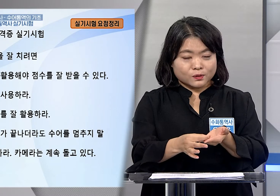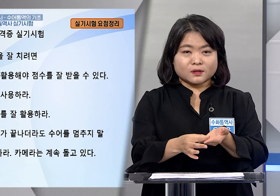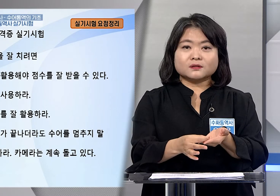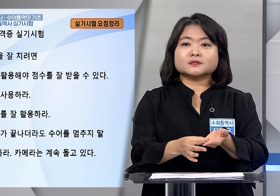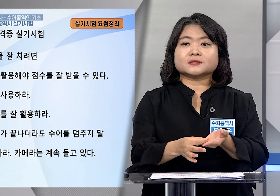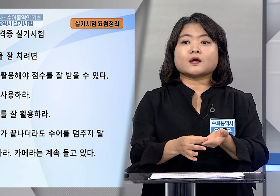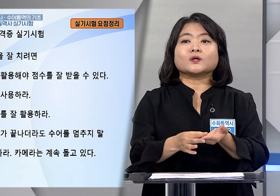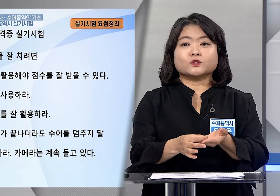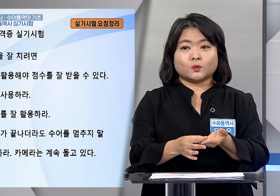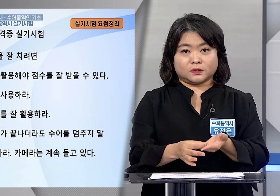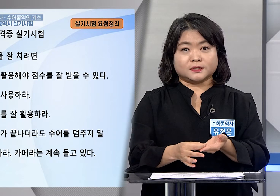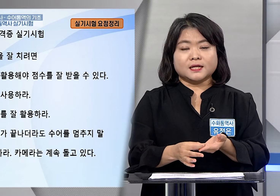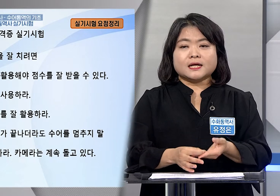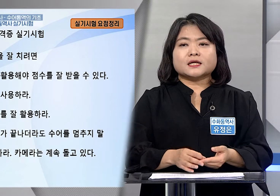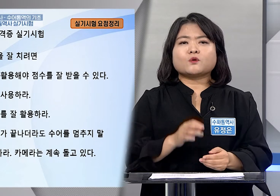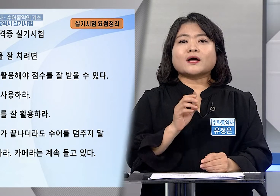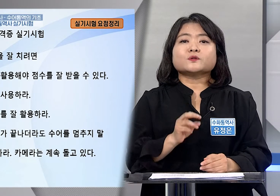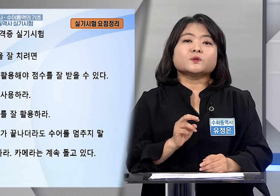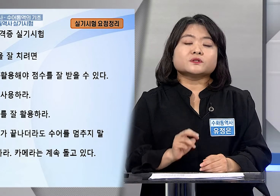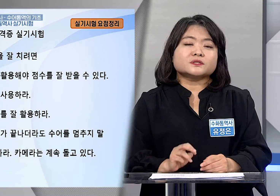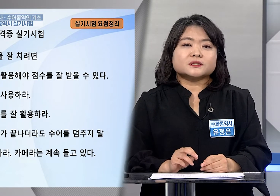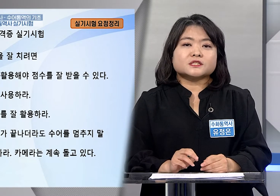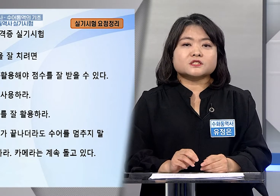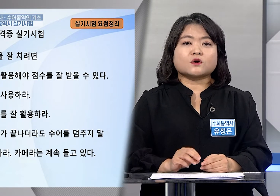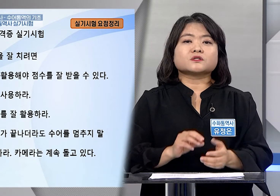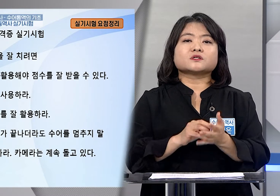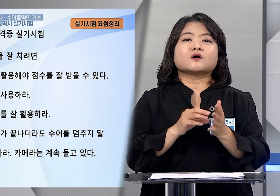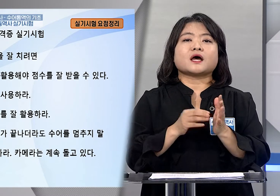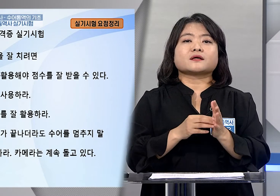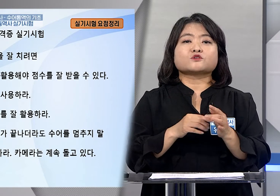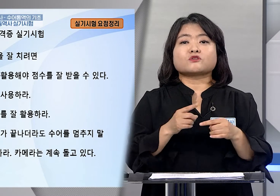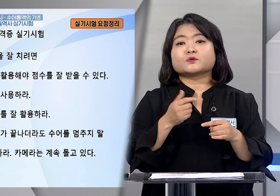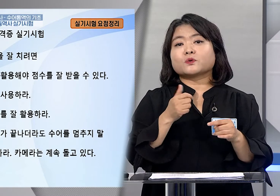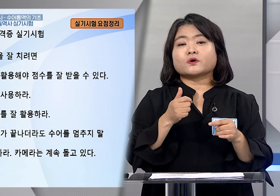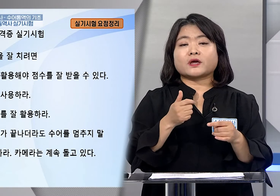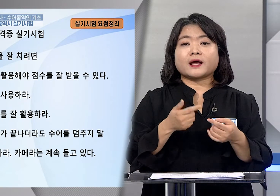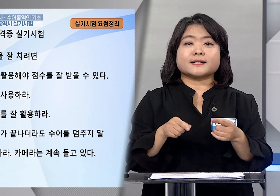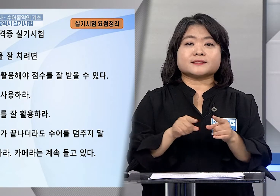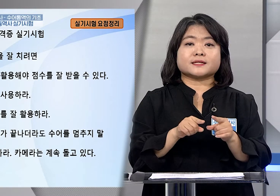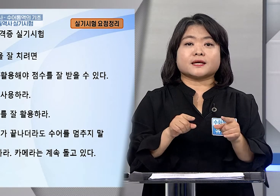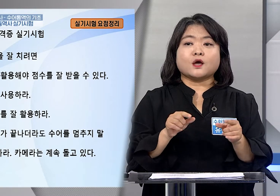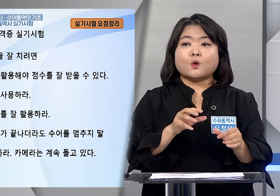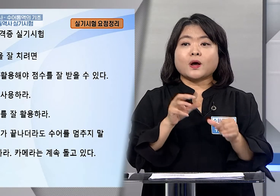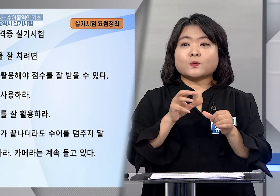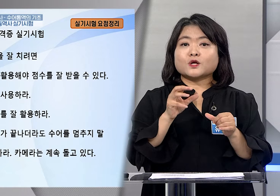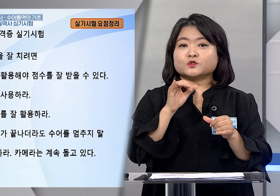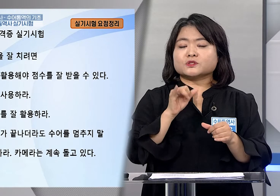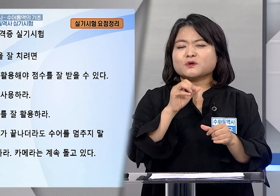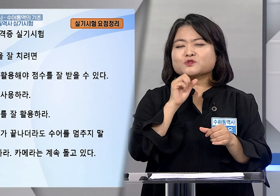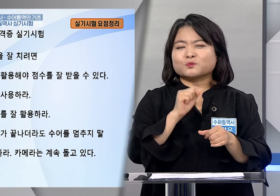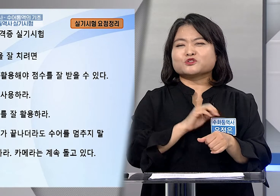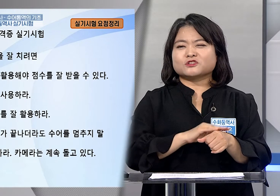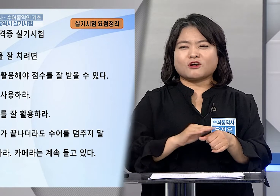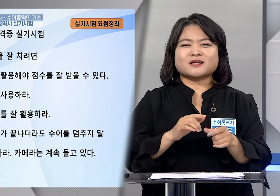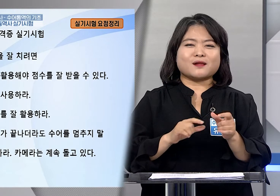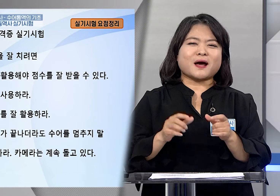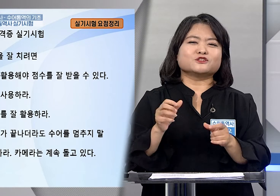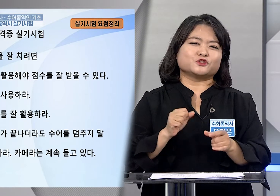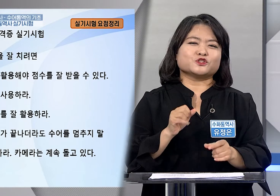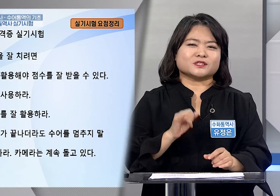이런 식의 관용어들. 이 관용어들을 적절하게 수화 통역에 같이 활용할 수 있으면 점수를 더 잘 받을 수